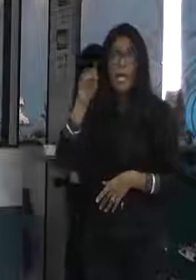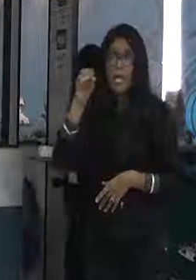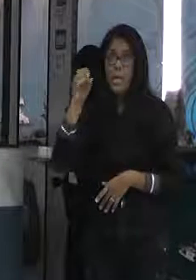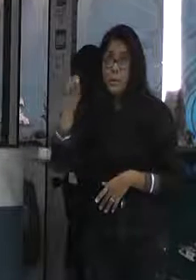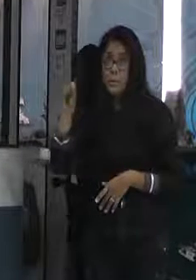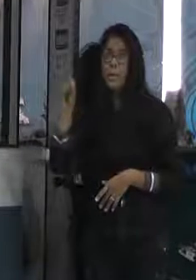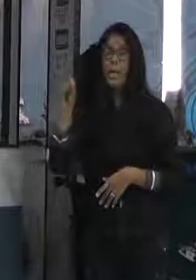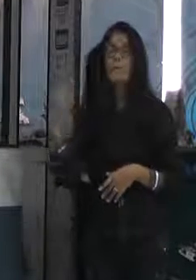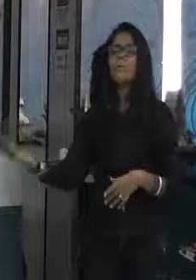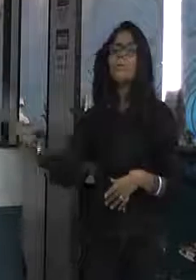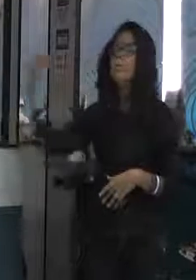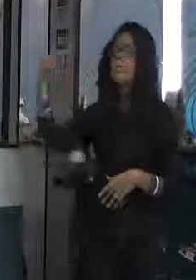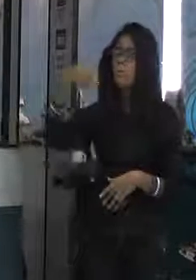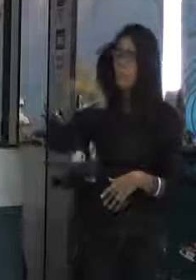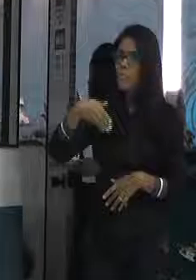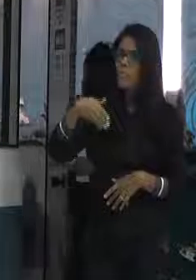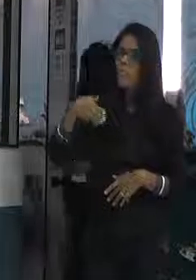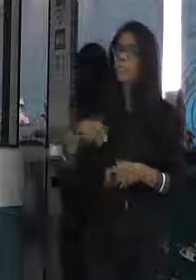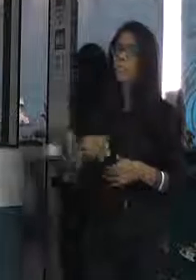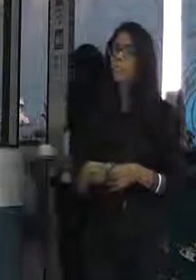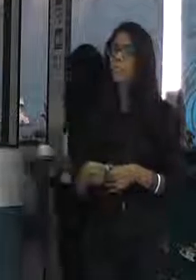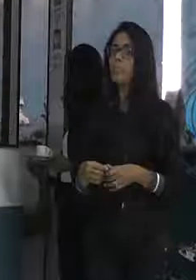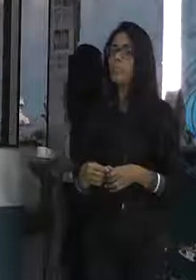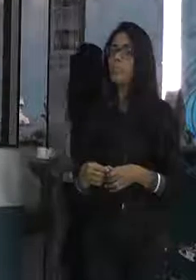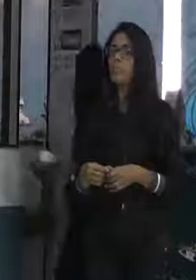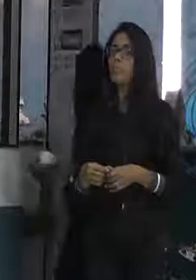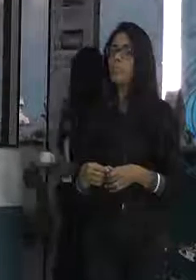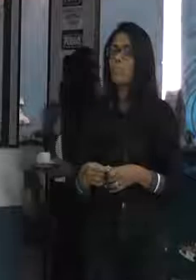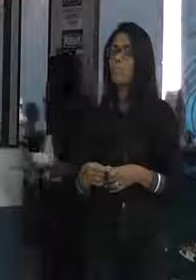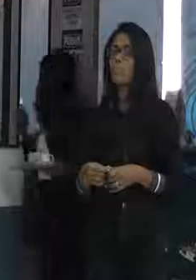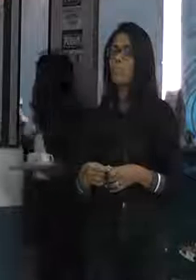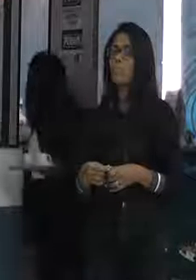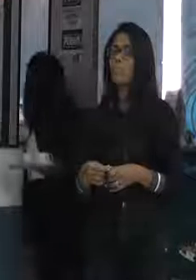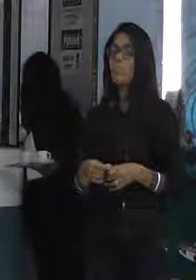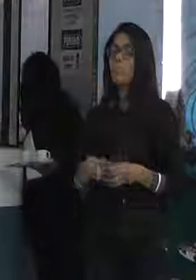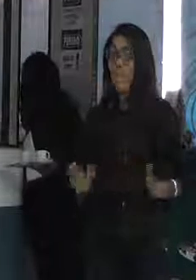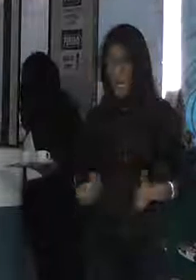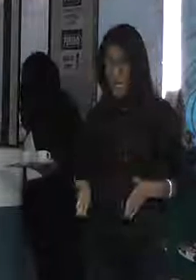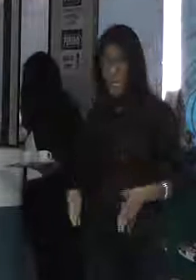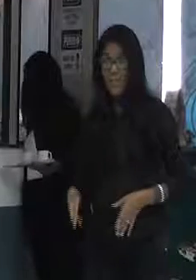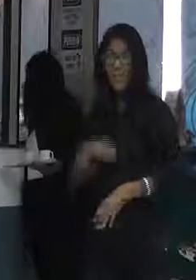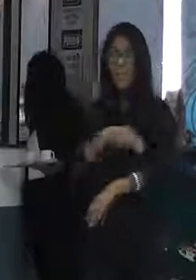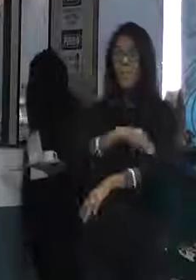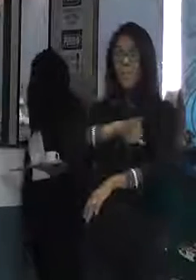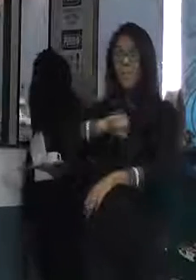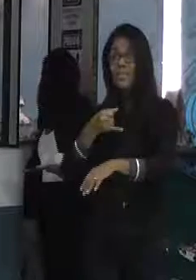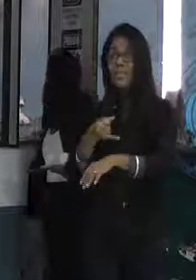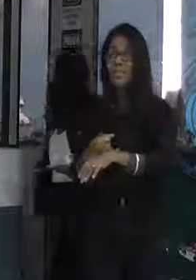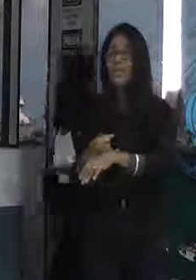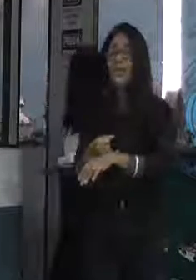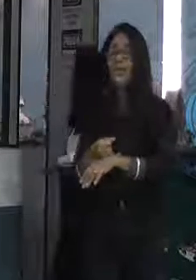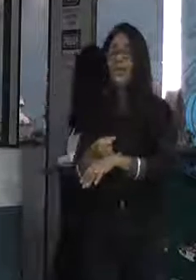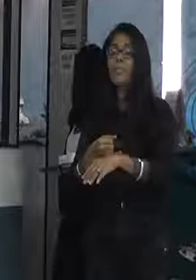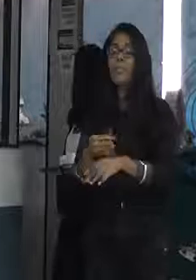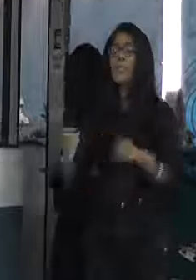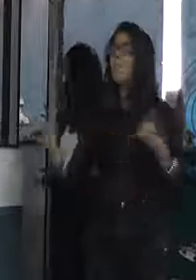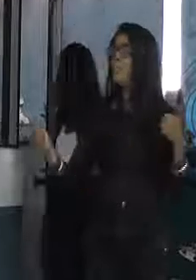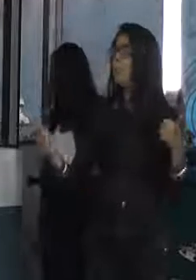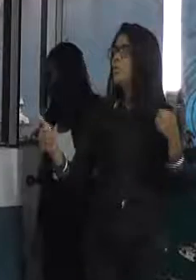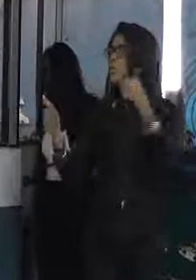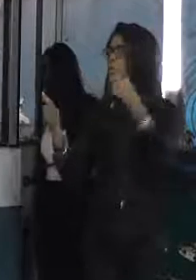em Maria Jape, eu sou filho de Maria Jape. Até aqui, no fundo do Banco do Brasil, é aqui mesmo, né? Onde tem ali a sede do